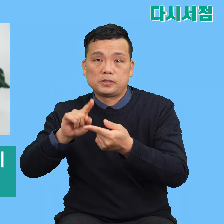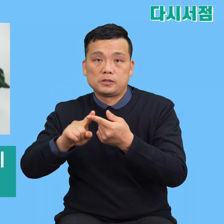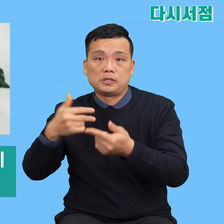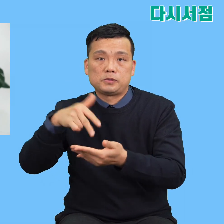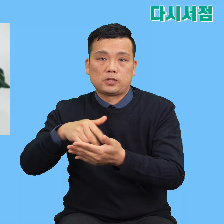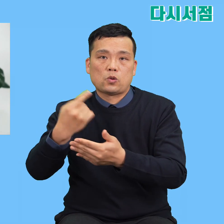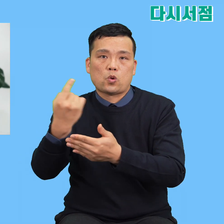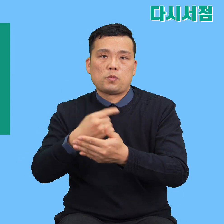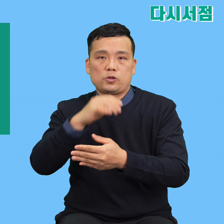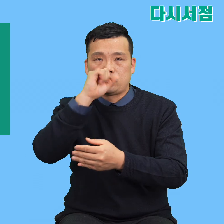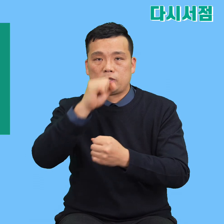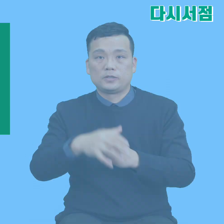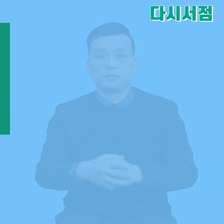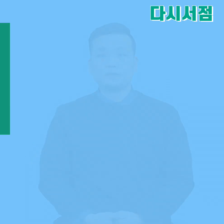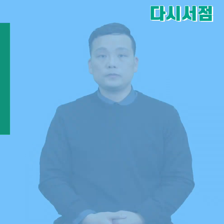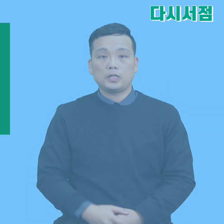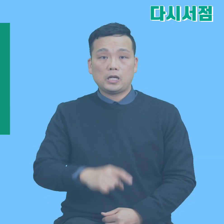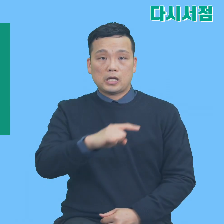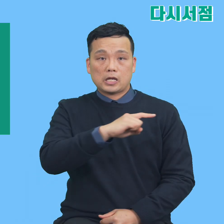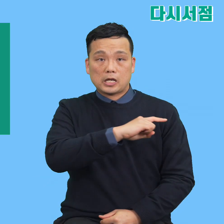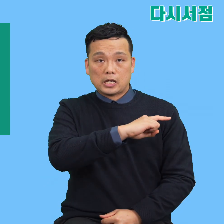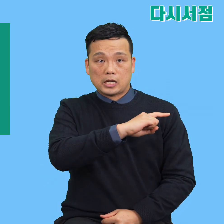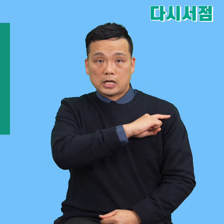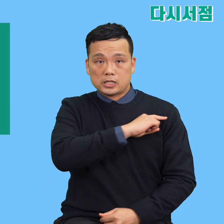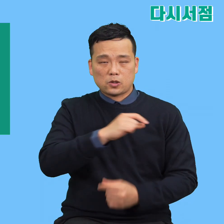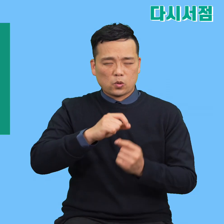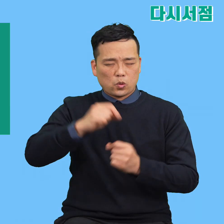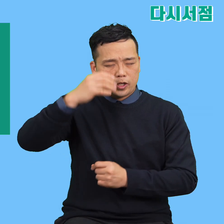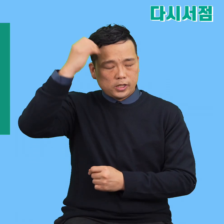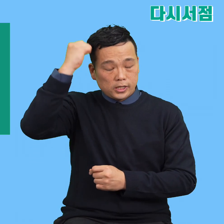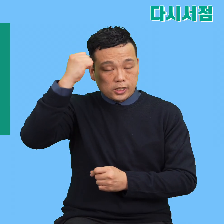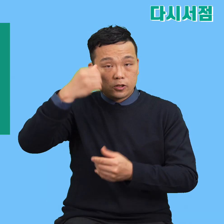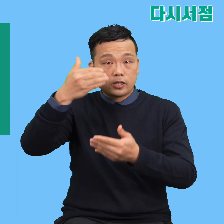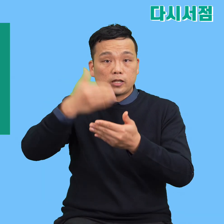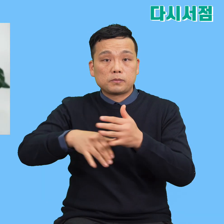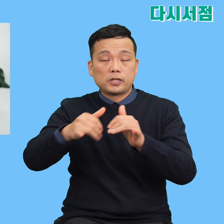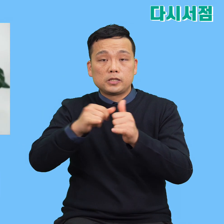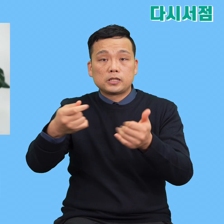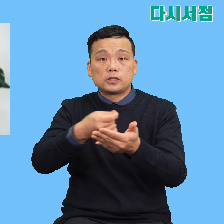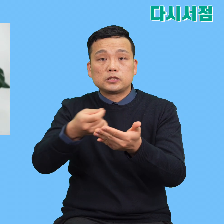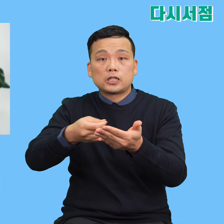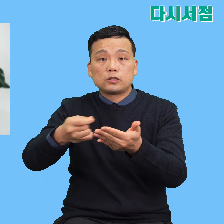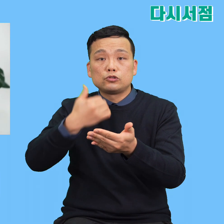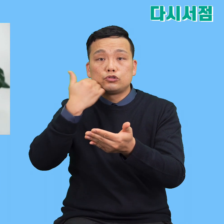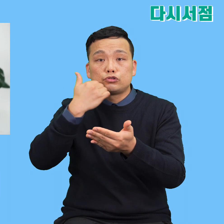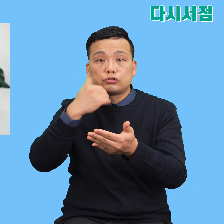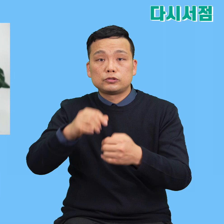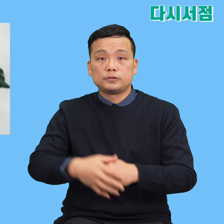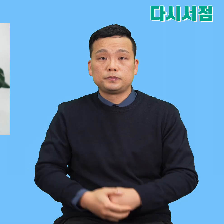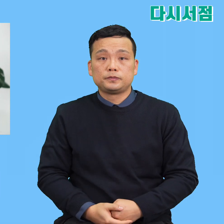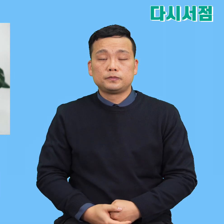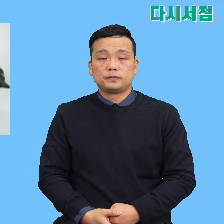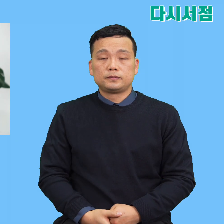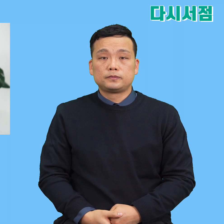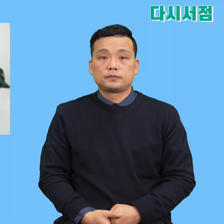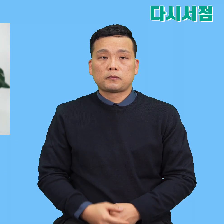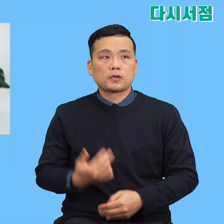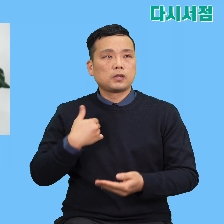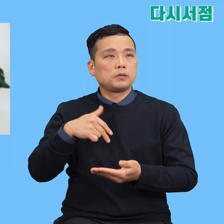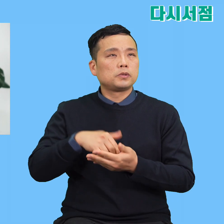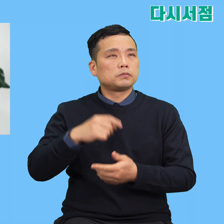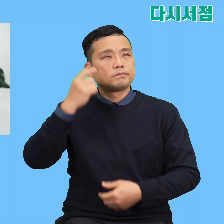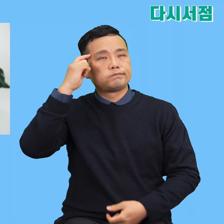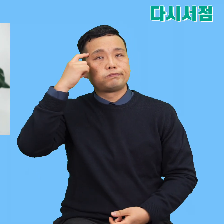생각해요. 가장 기억에 남는 제작자가 있다면 가장 기억에 남는 출판인